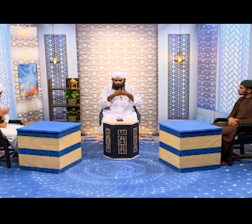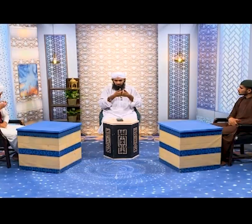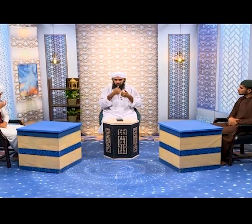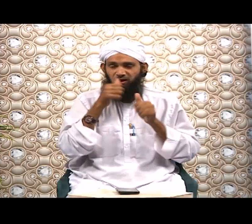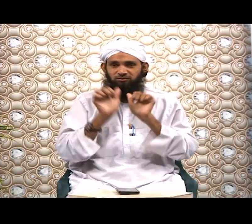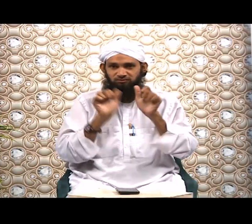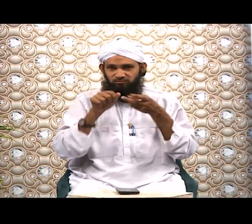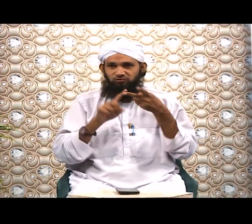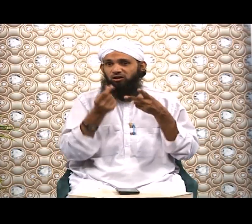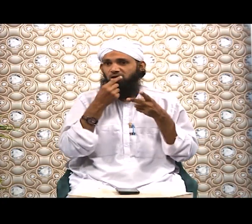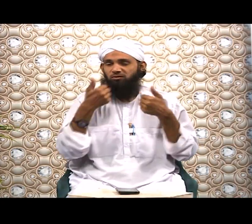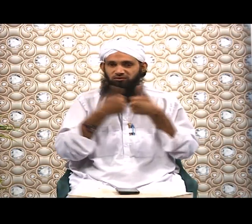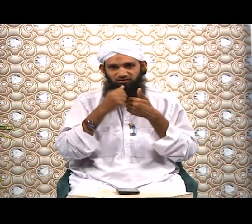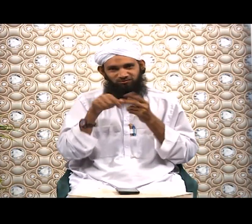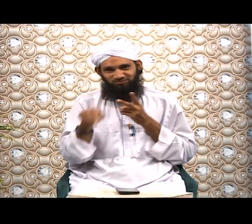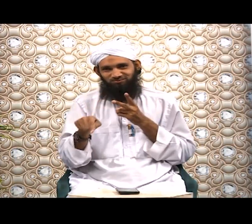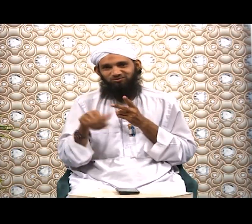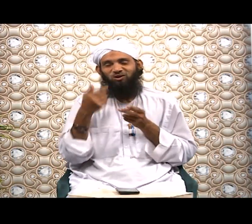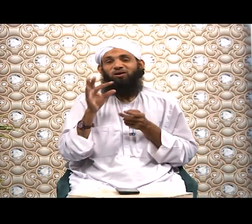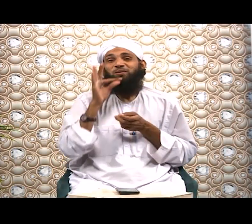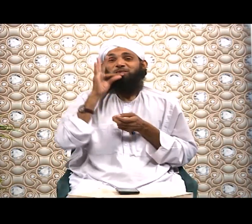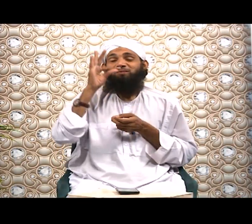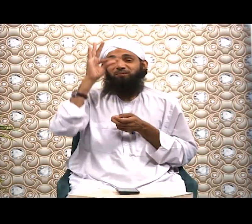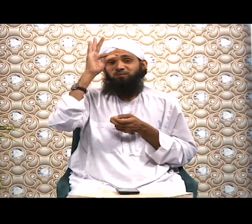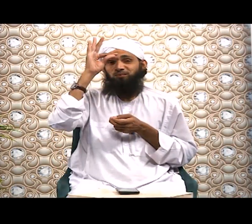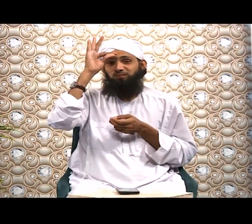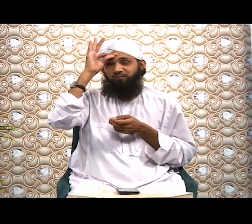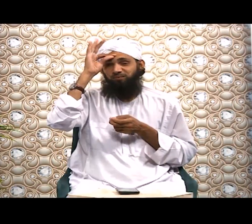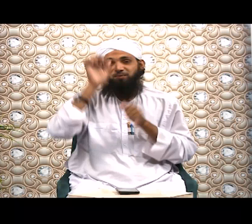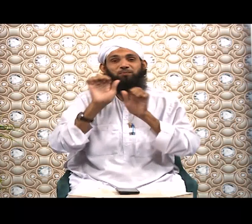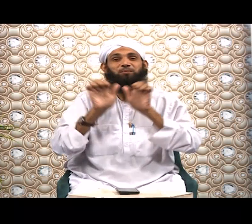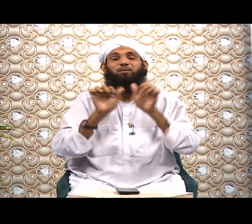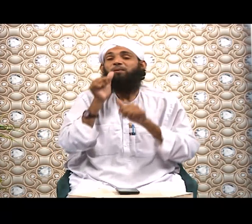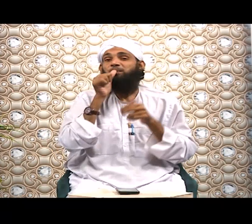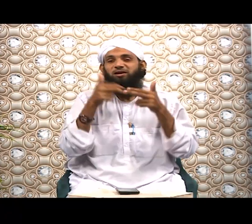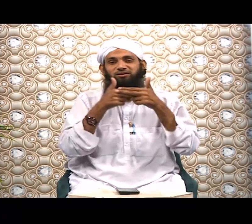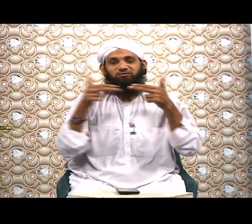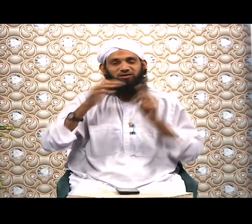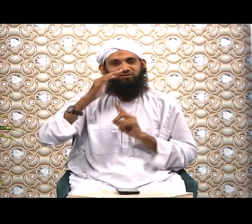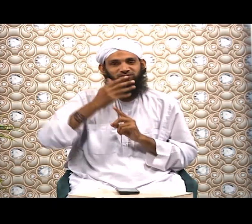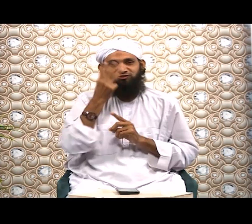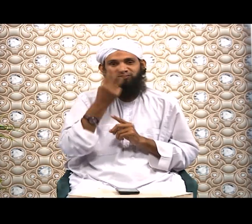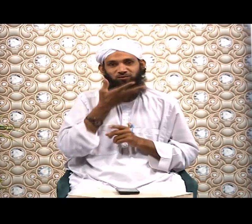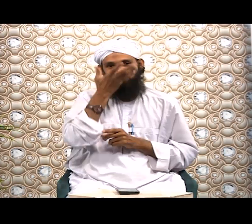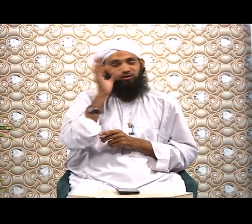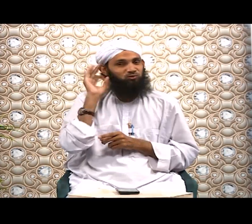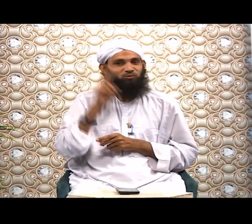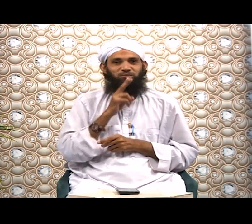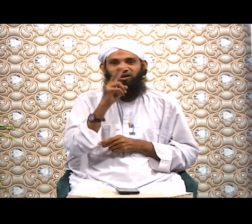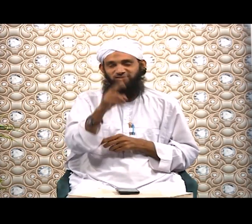ہے۔ آئیے اب میں آپ کو آب زمزم کے فضائل پر 3 فرامین مصطفیٰ صلی اللہ علیہ وآلہ وسلم سناتا ہوں۔